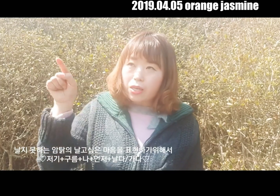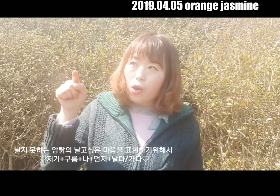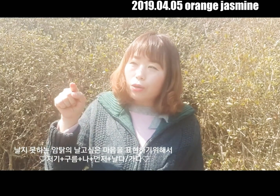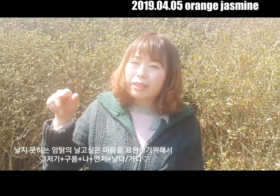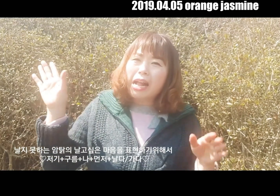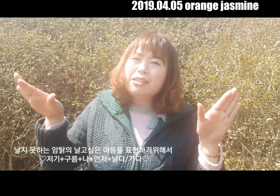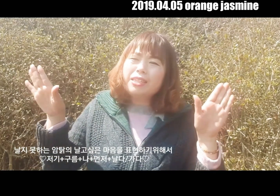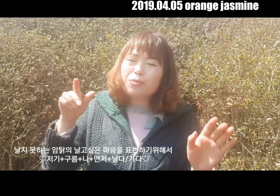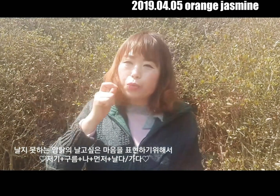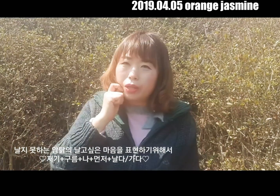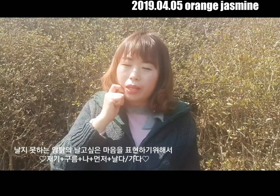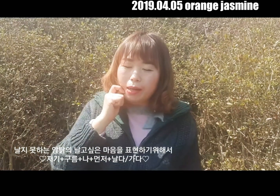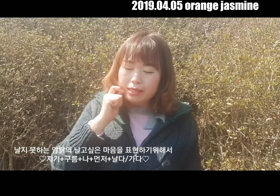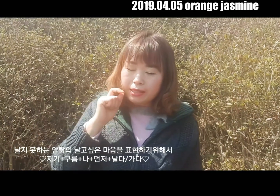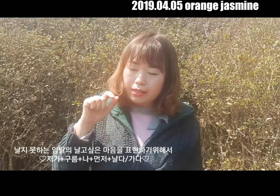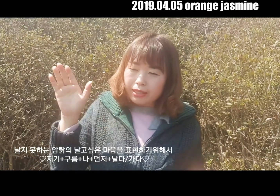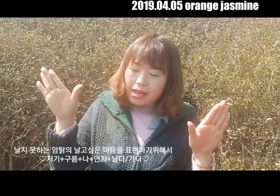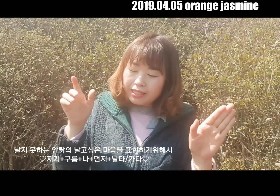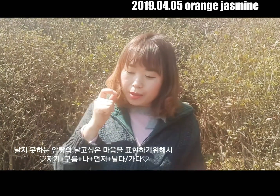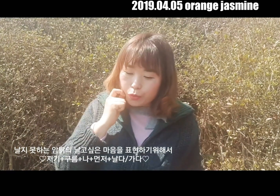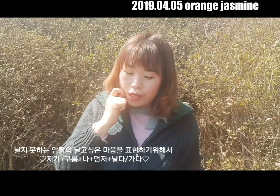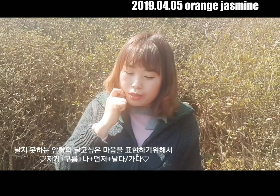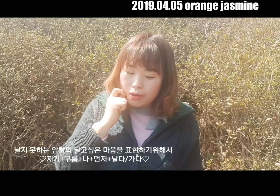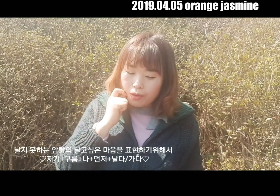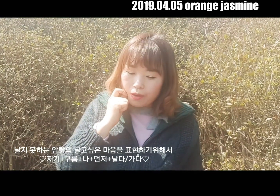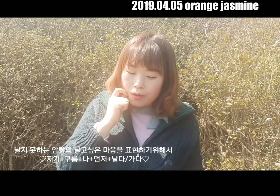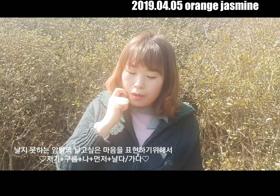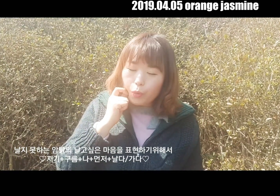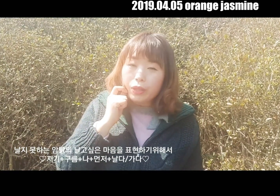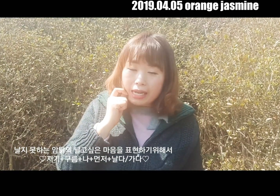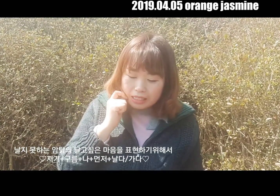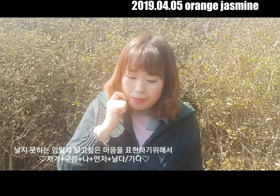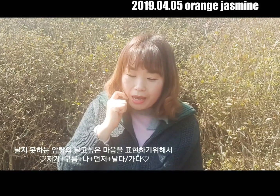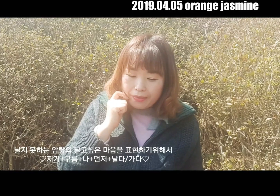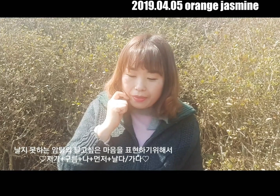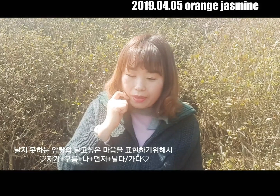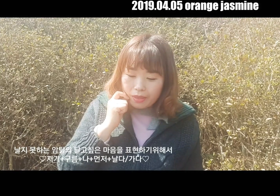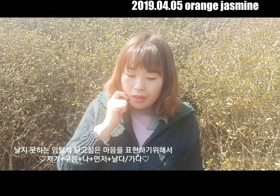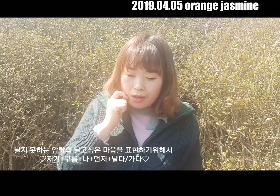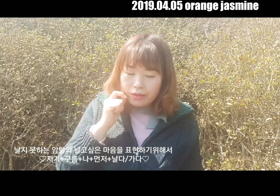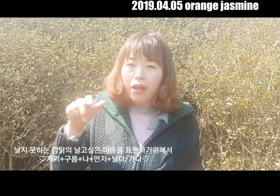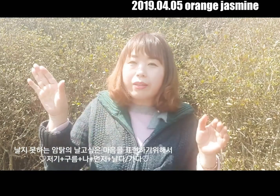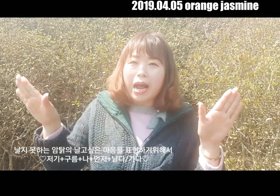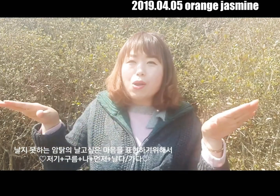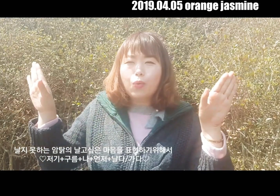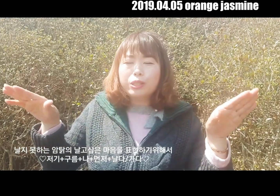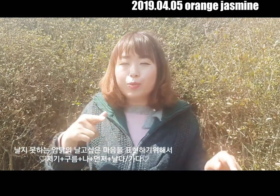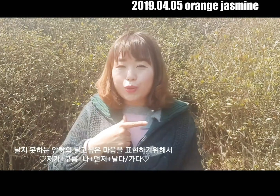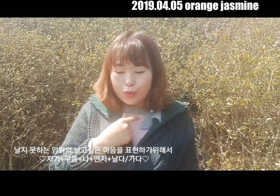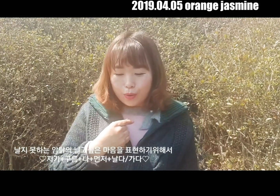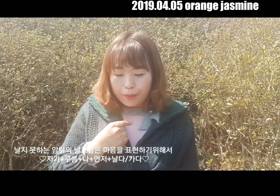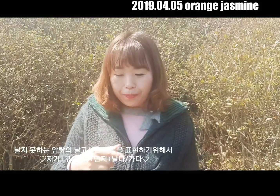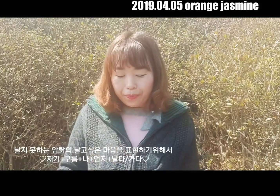내가 날지는 못해. 그러니까 날지는 못해서 못하지만 내가 날고 싶죠.